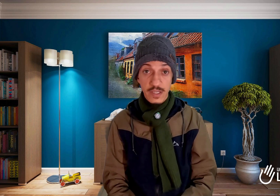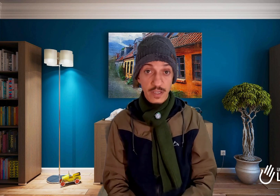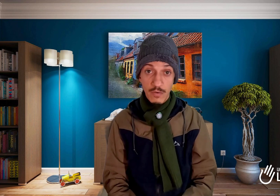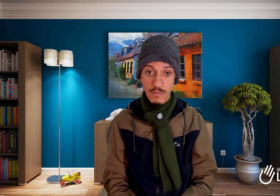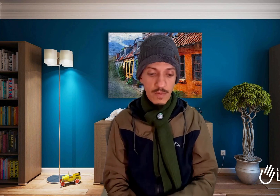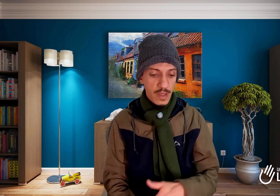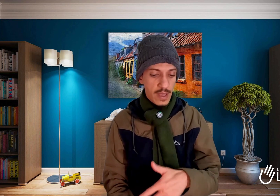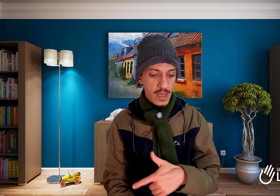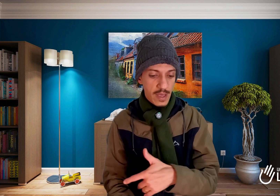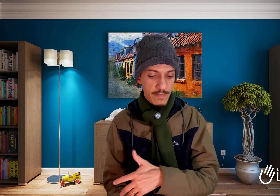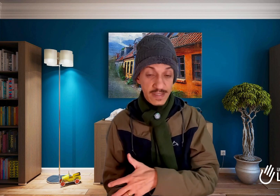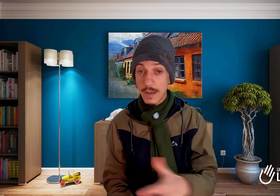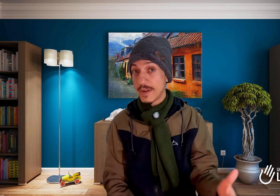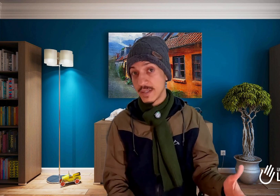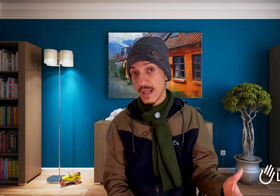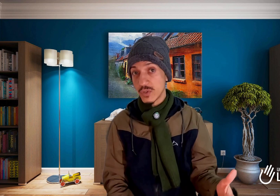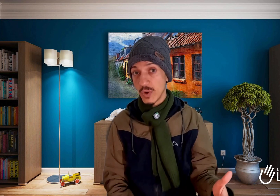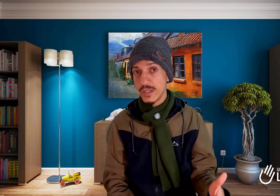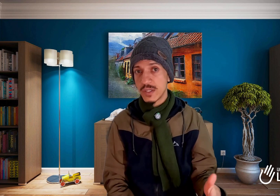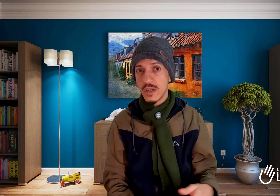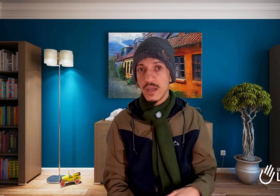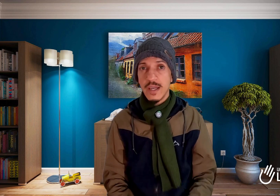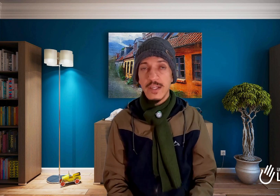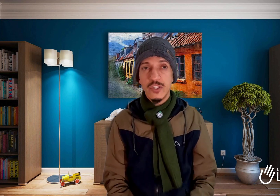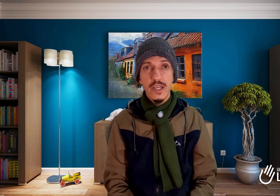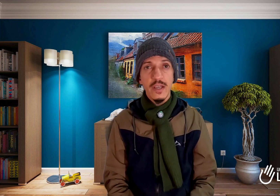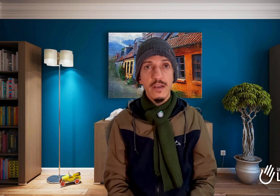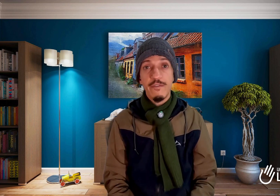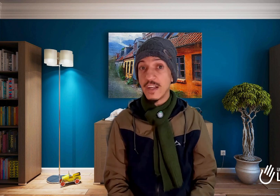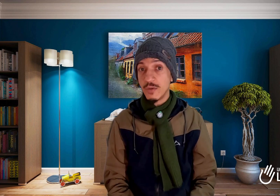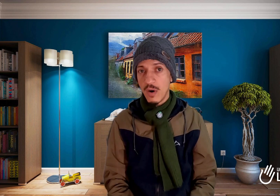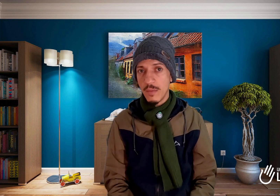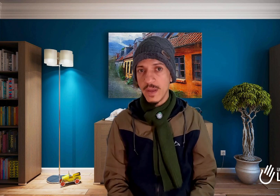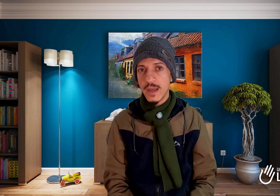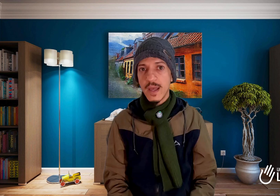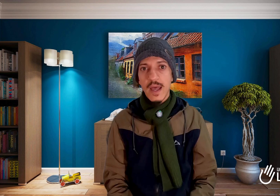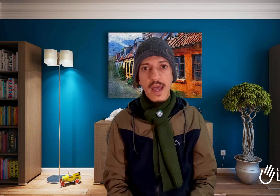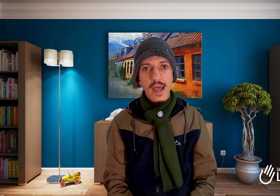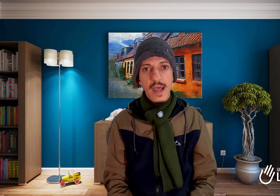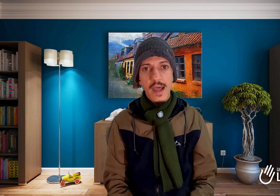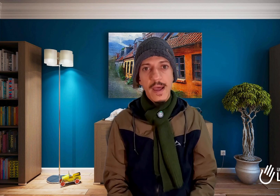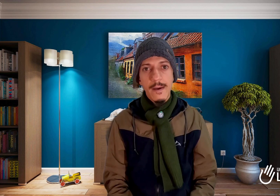iam fazer apresentações de flash mob